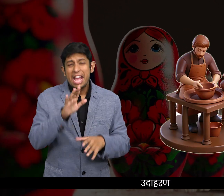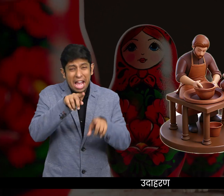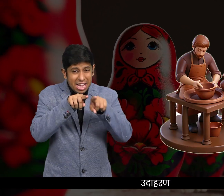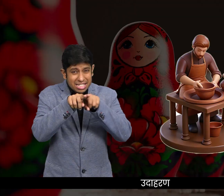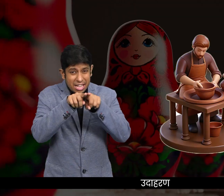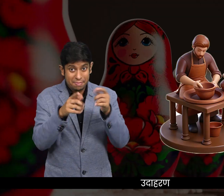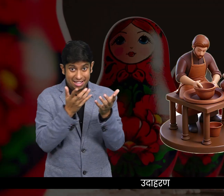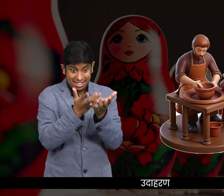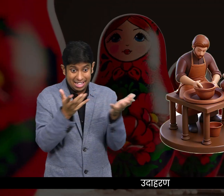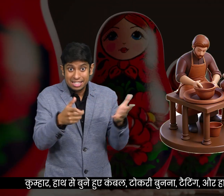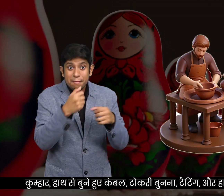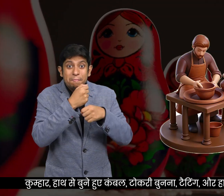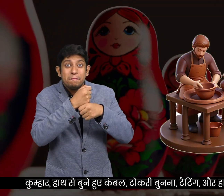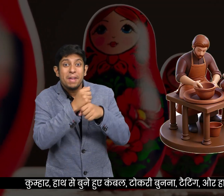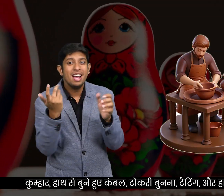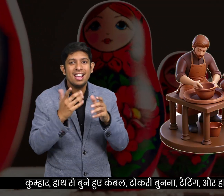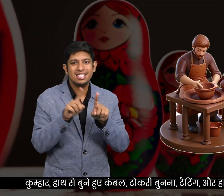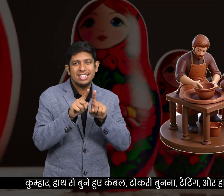उदाहरण: